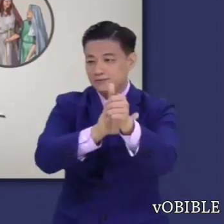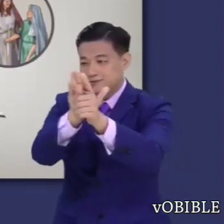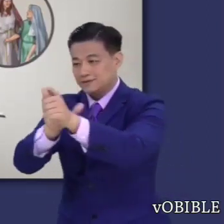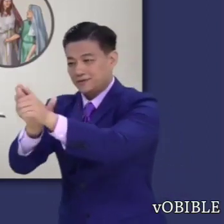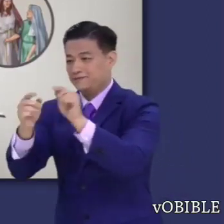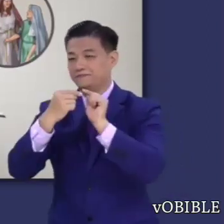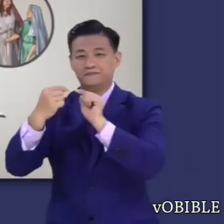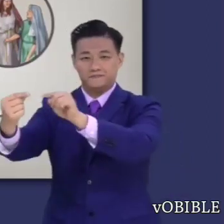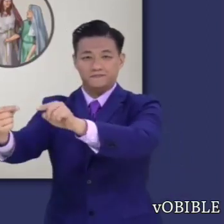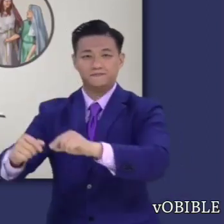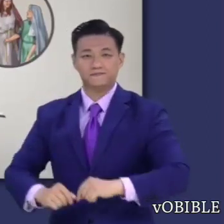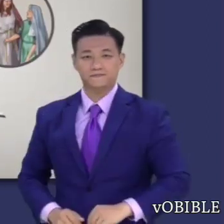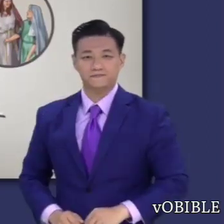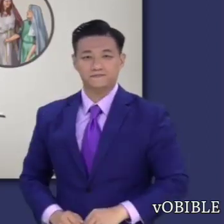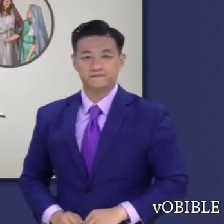心。